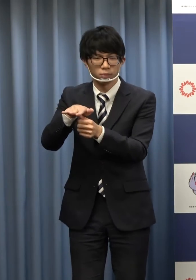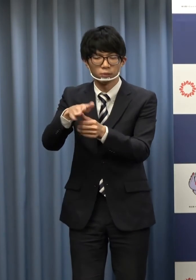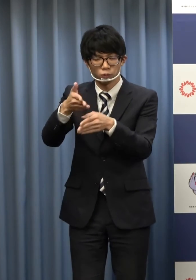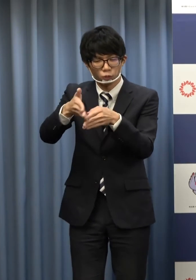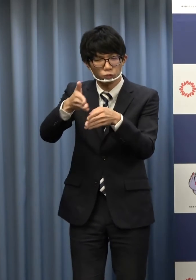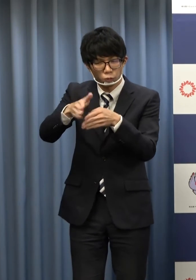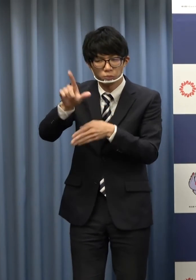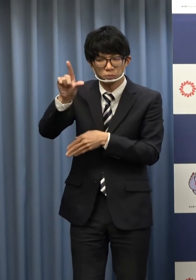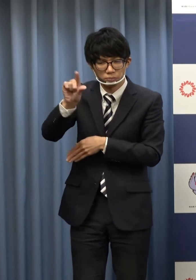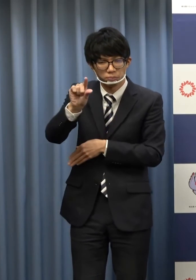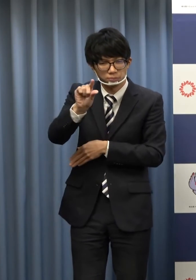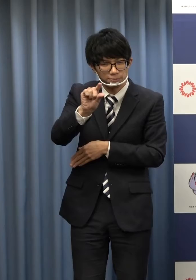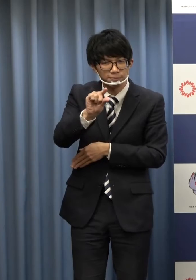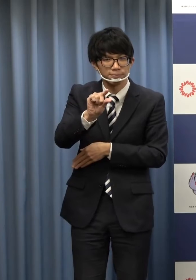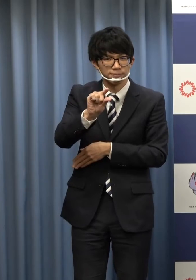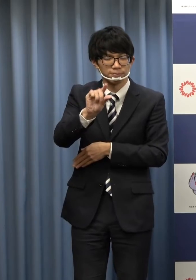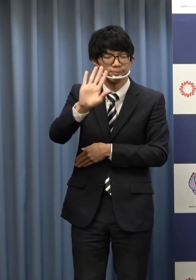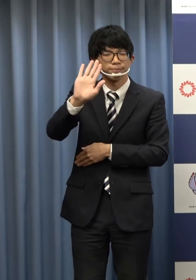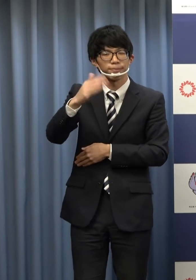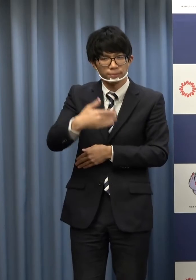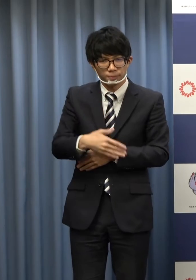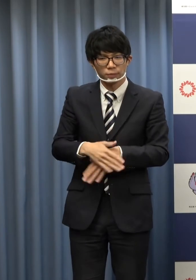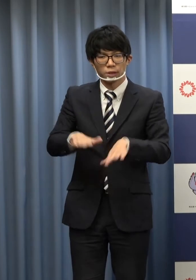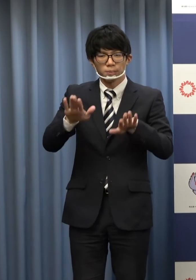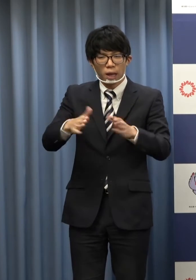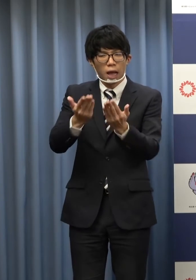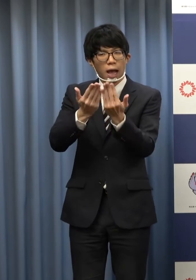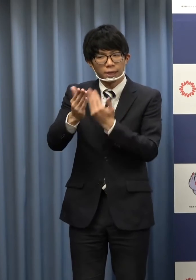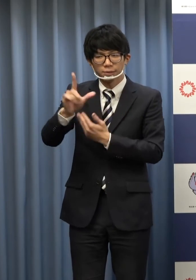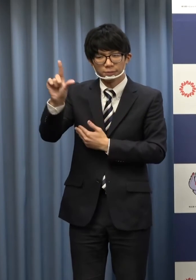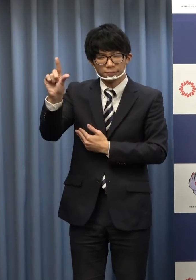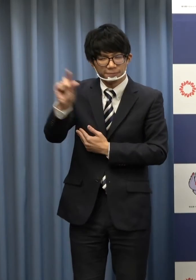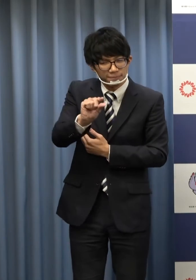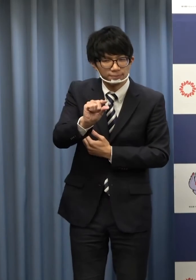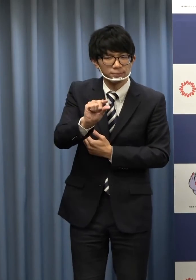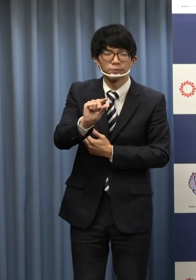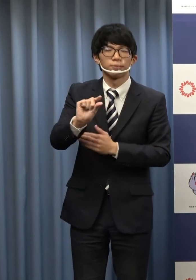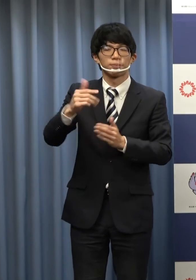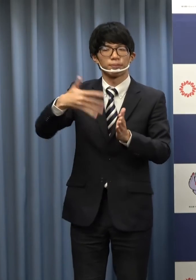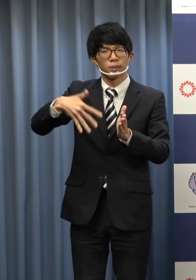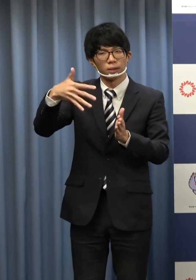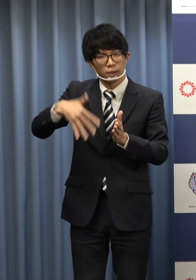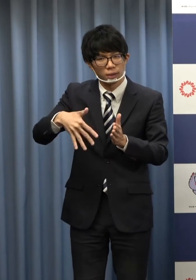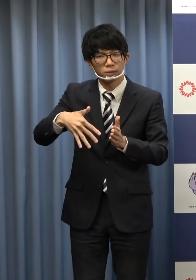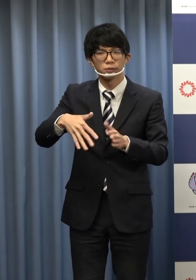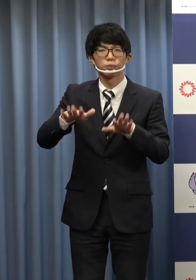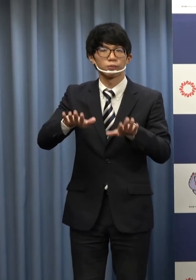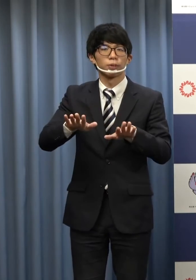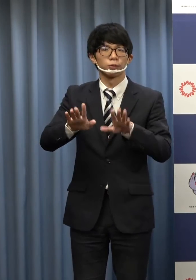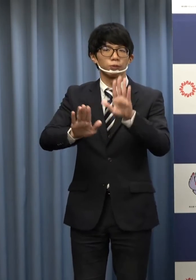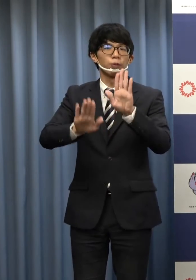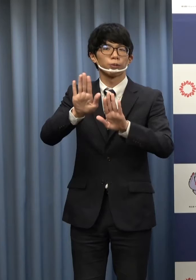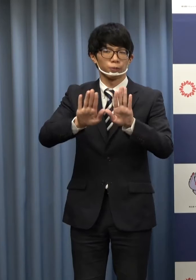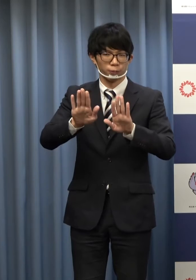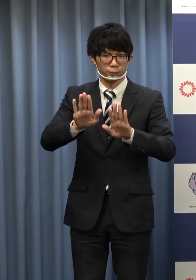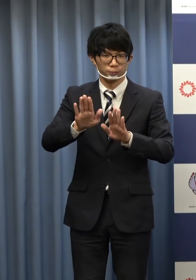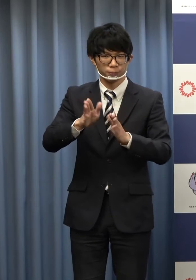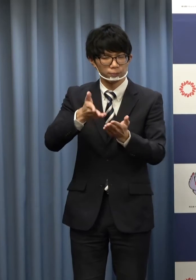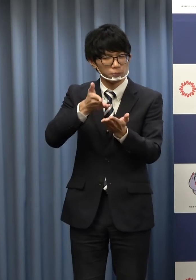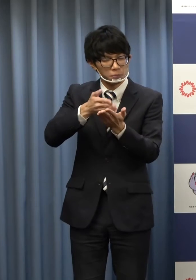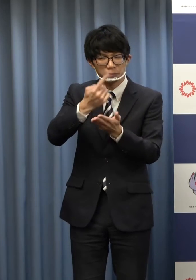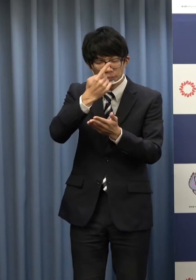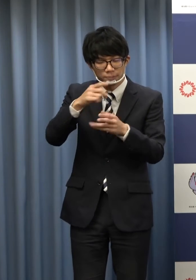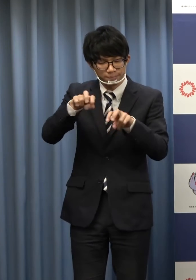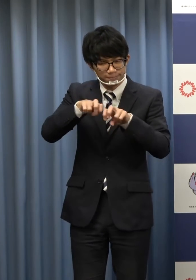ども、しっかりとした形で減っていないという、そういった状況になっているということが今の現状と分